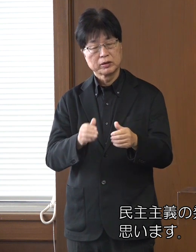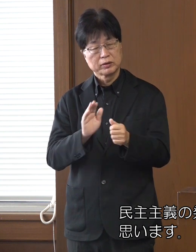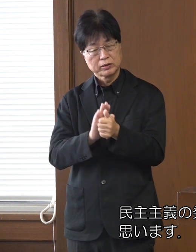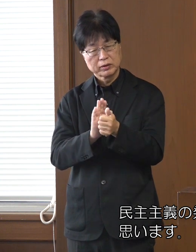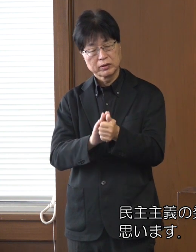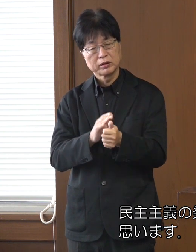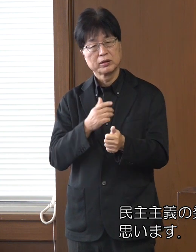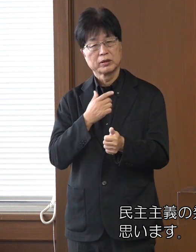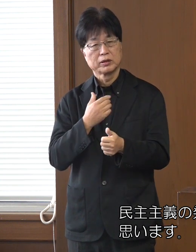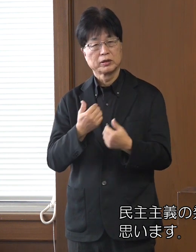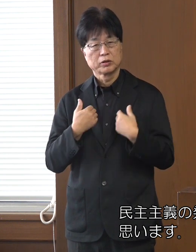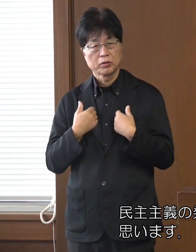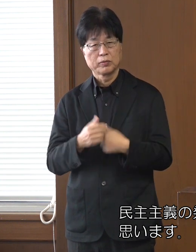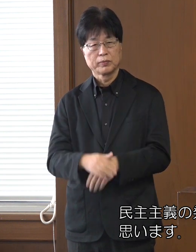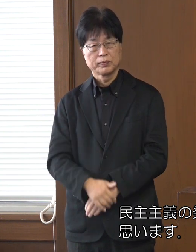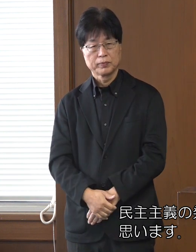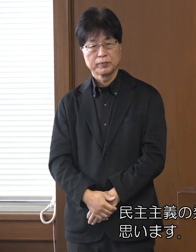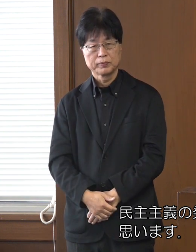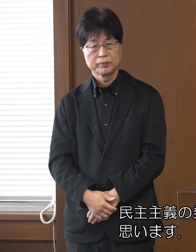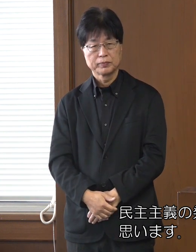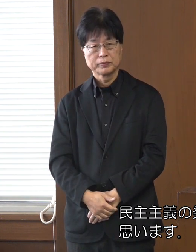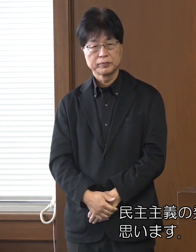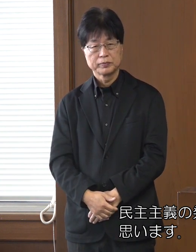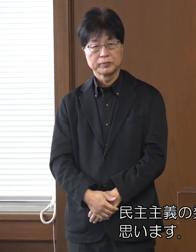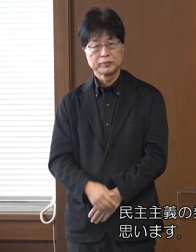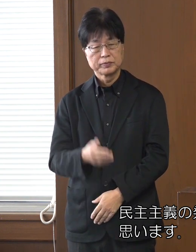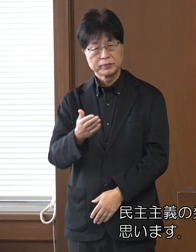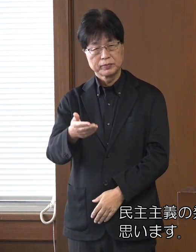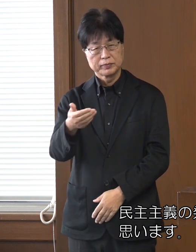他あれば、はい、長谷川さん。